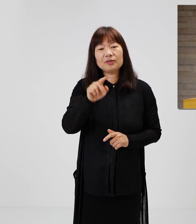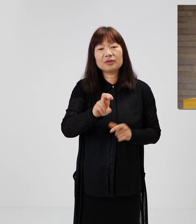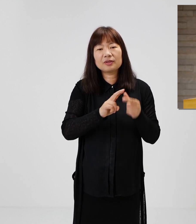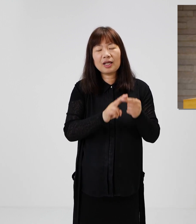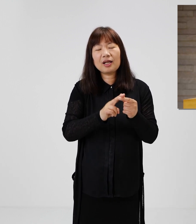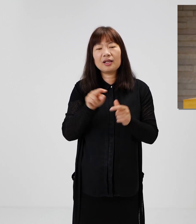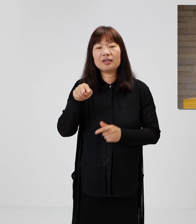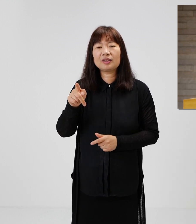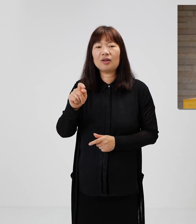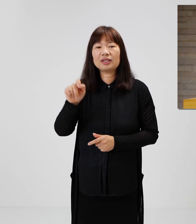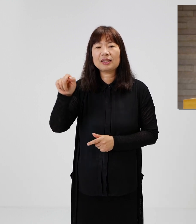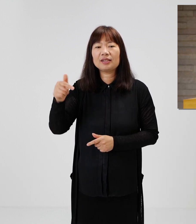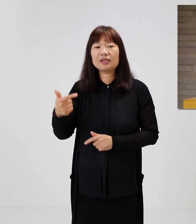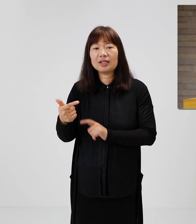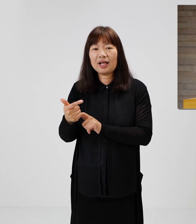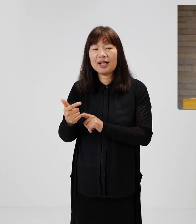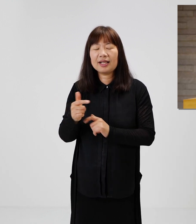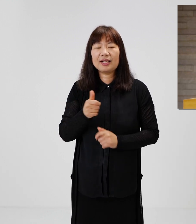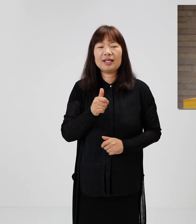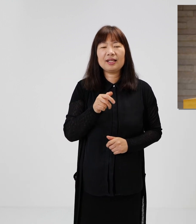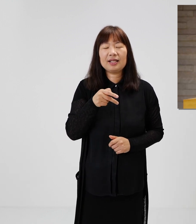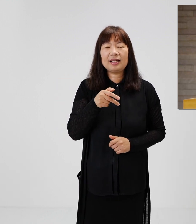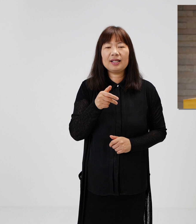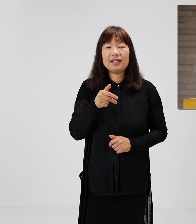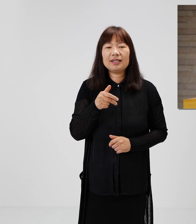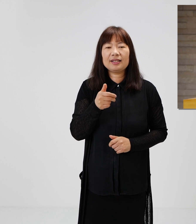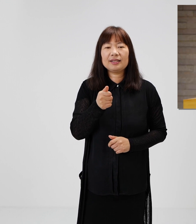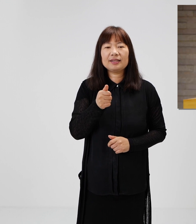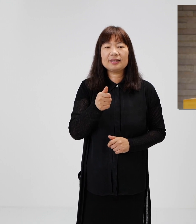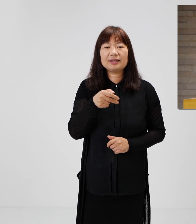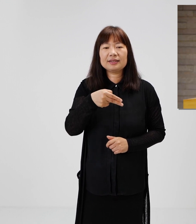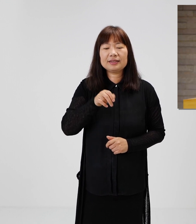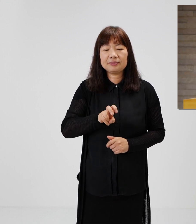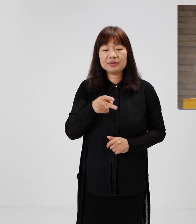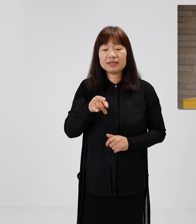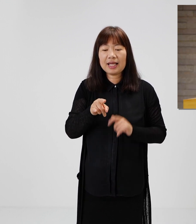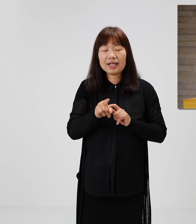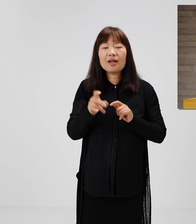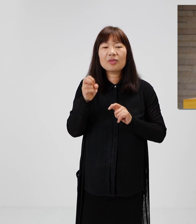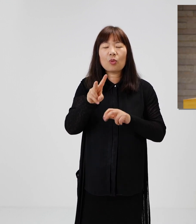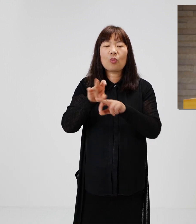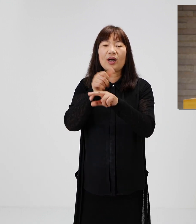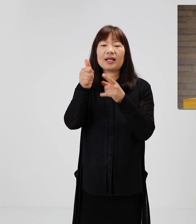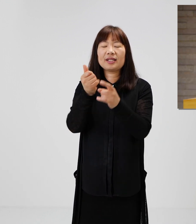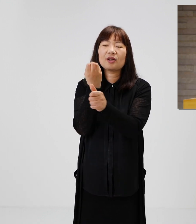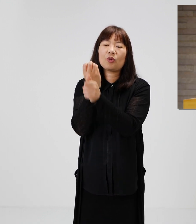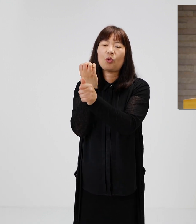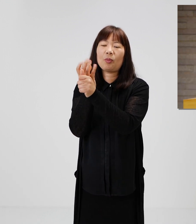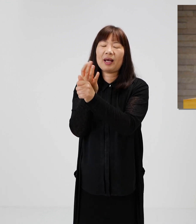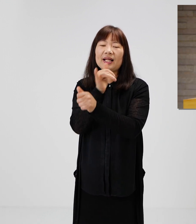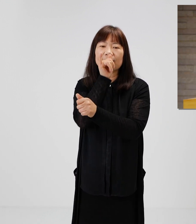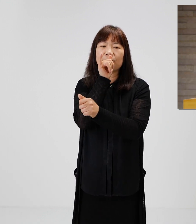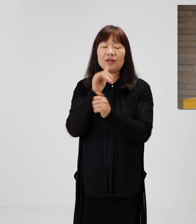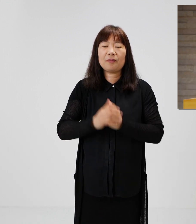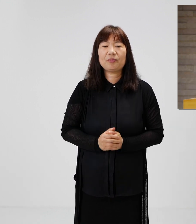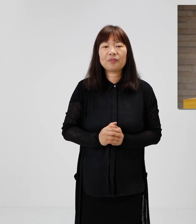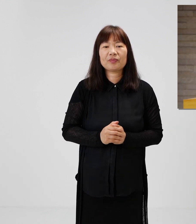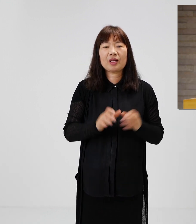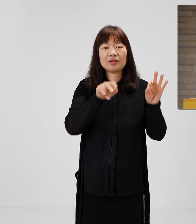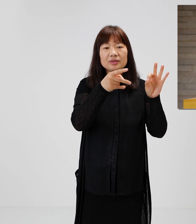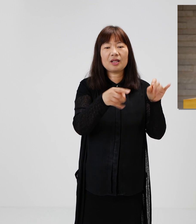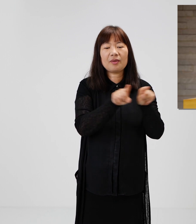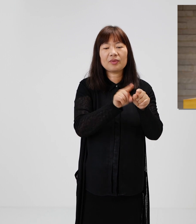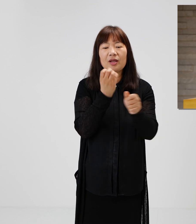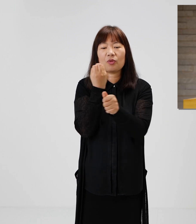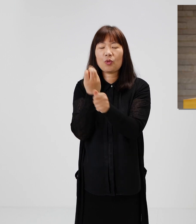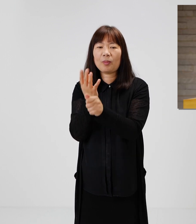심세가 아닥사스다 왕에게 올려 예루살렘 백성을 또 뭐 했죠? 고발했어요. 10절 함께